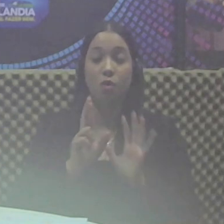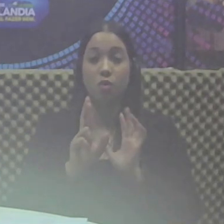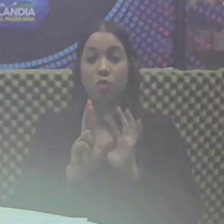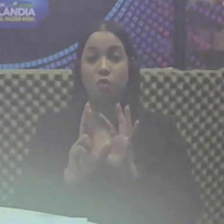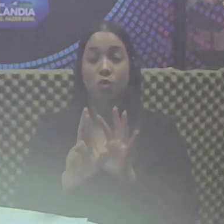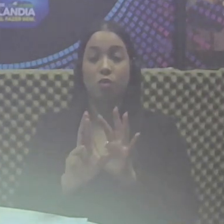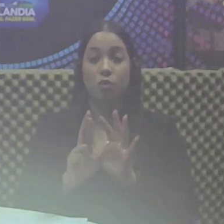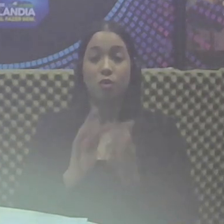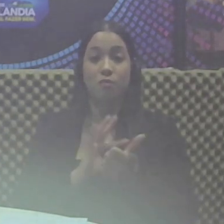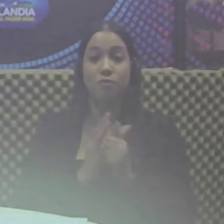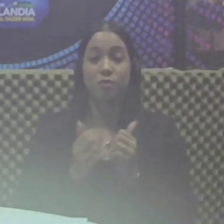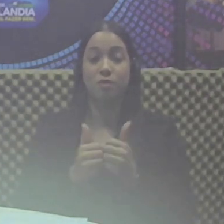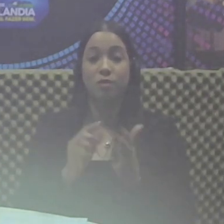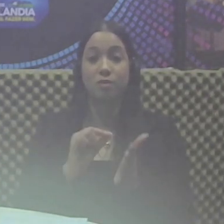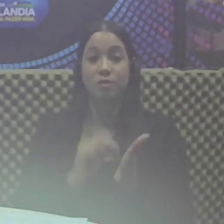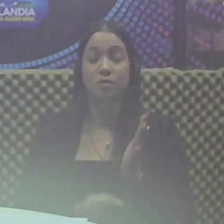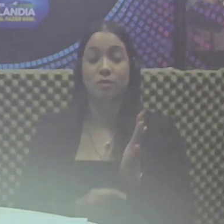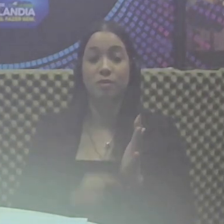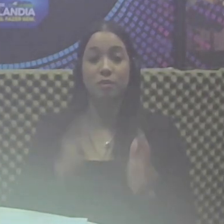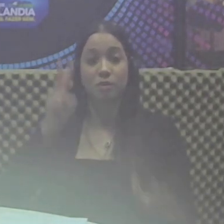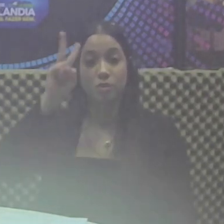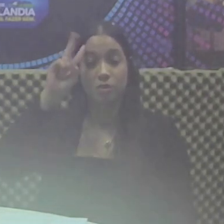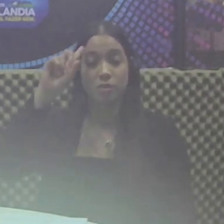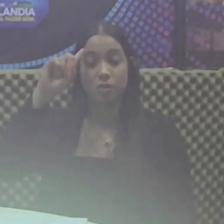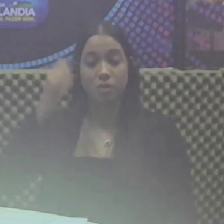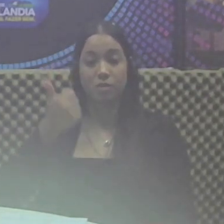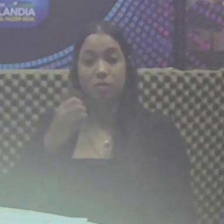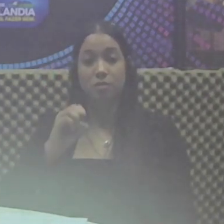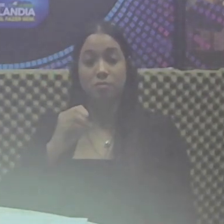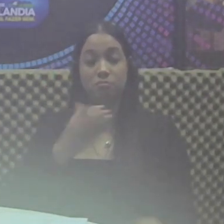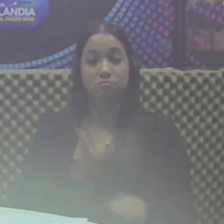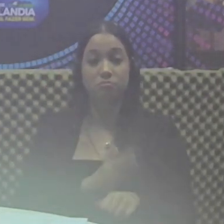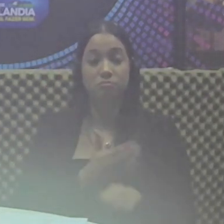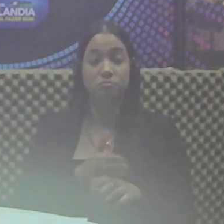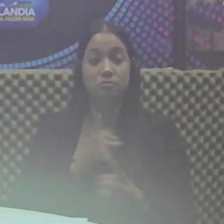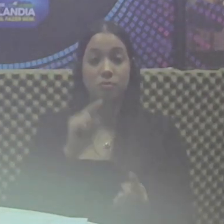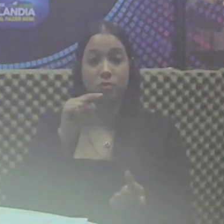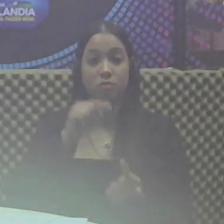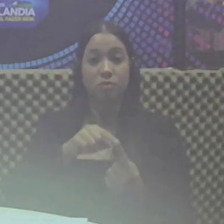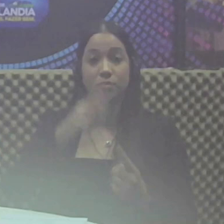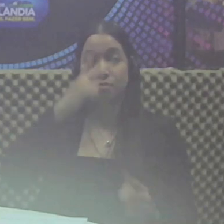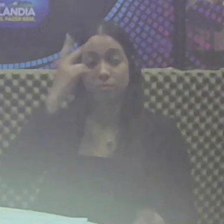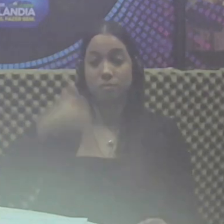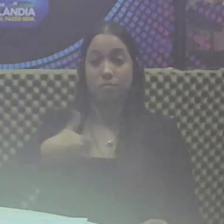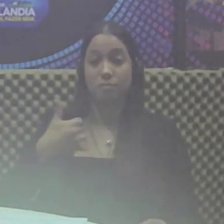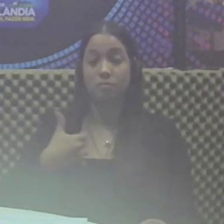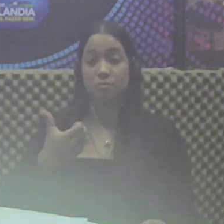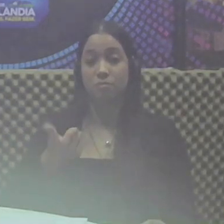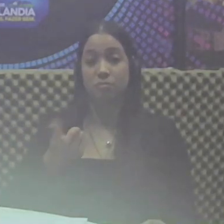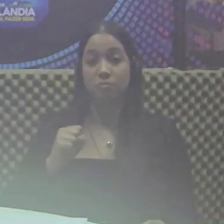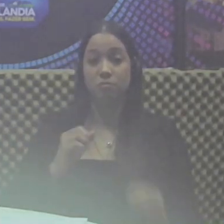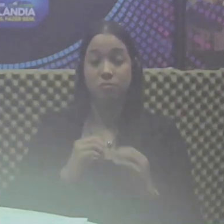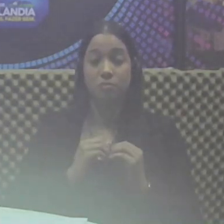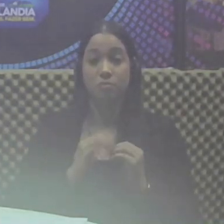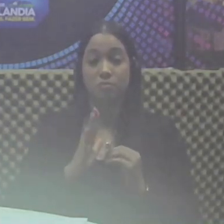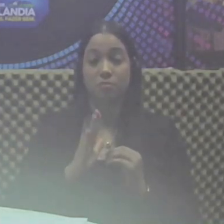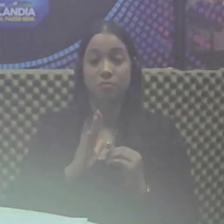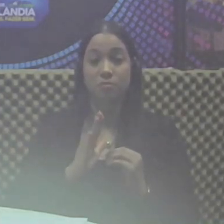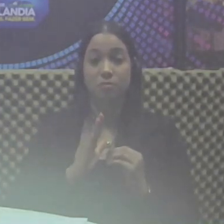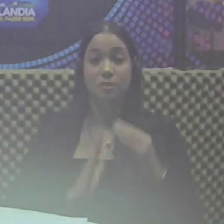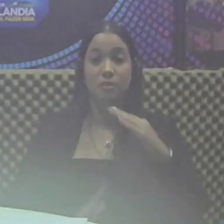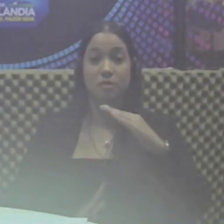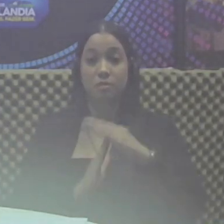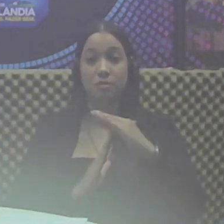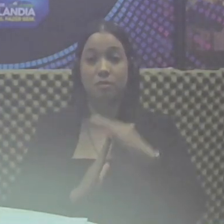na próxima segunda-feira dia 10 a atividade é voltada a pessoas com idade mínima de 18 anos e tem limite